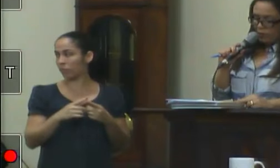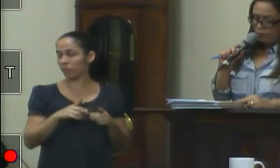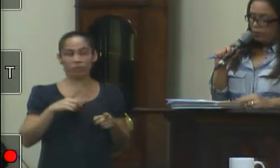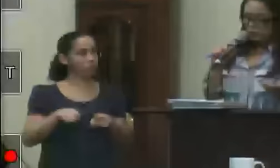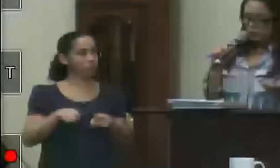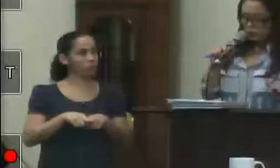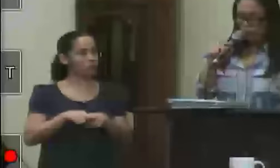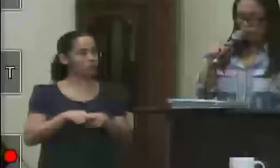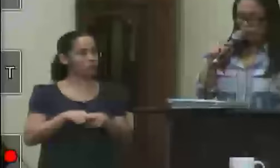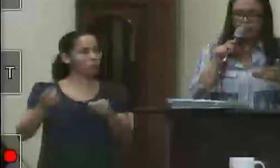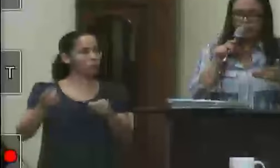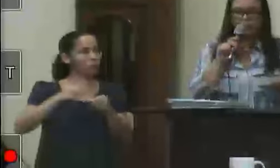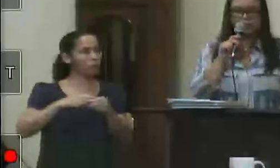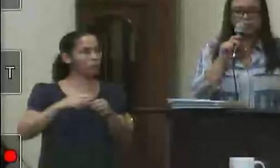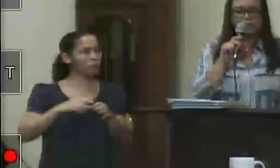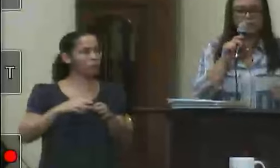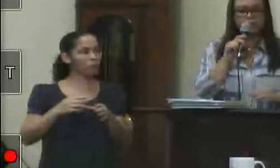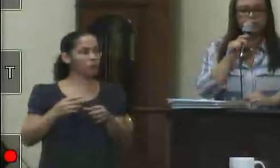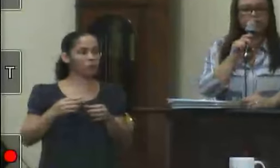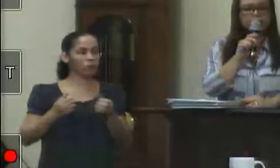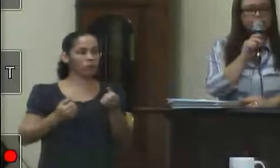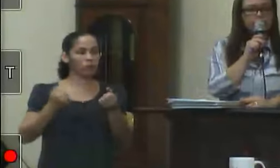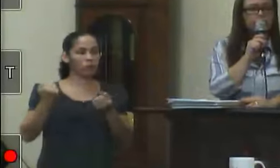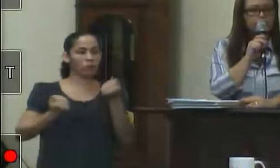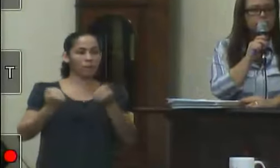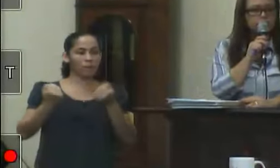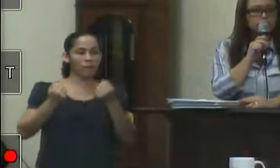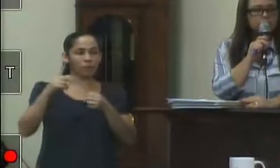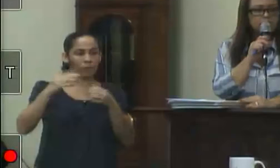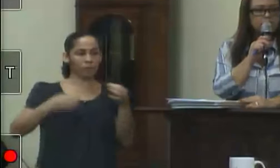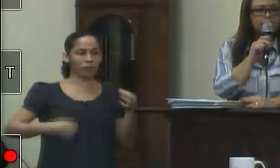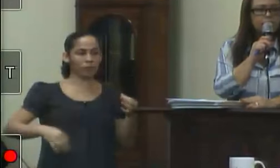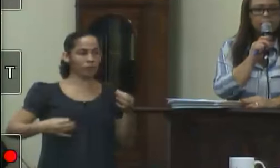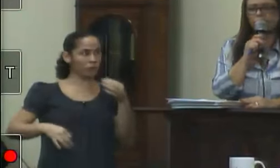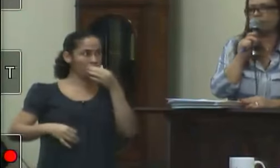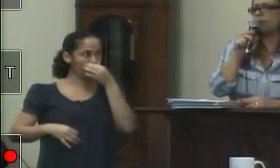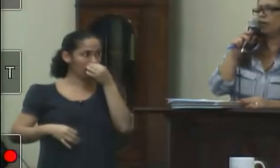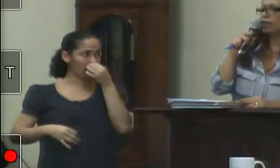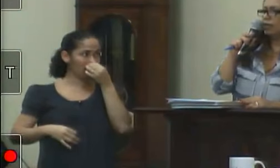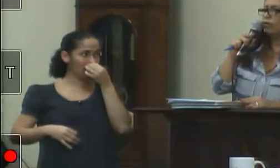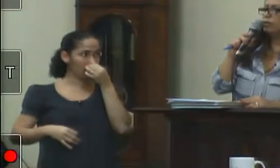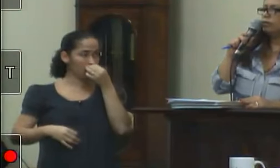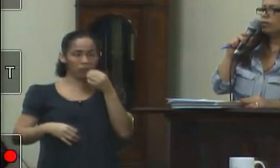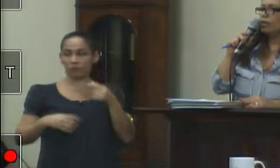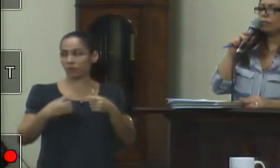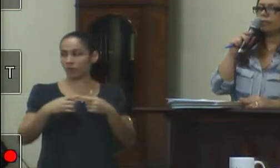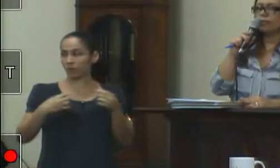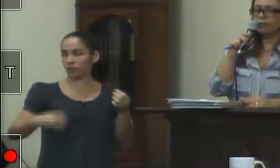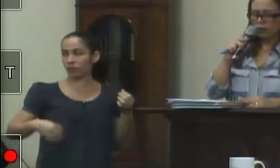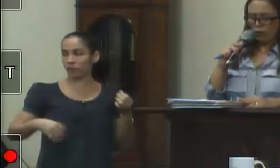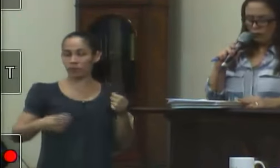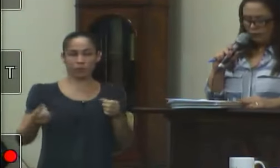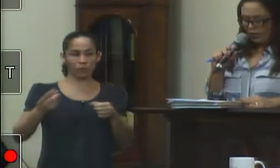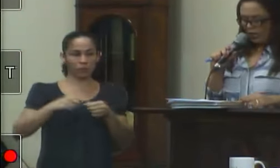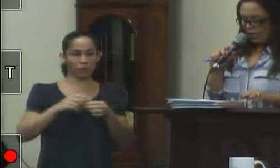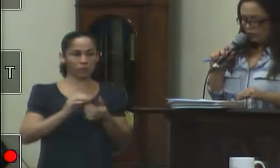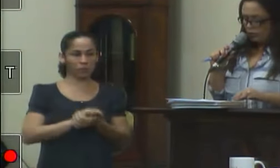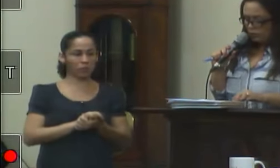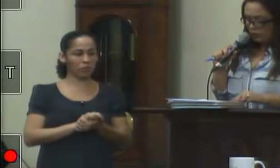nós retornamos com os carros, né, de conservatória, na vereadora, no vereadora Fabiana Marquinho, né, Fábio